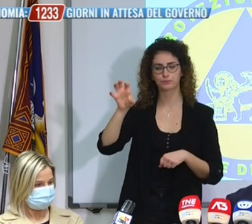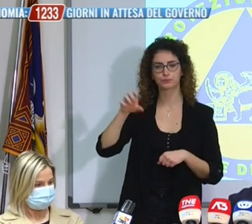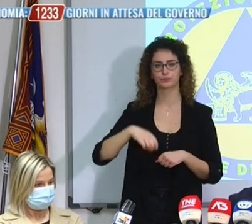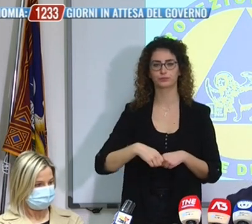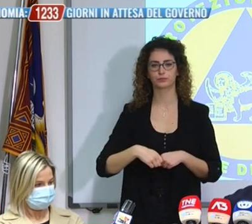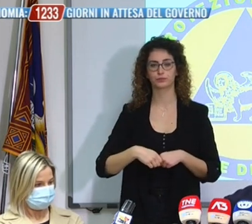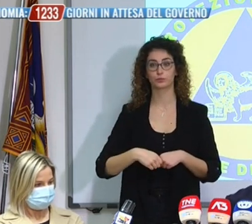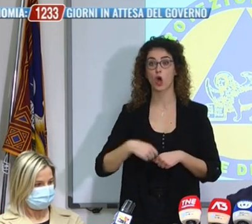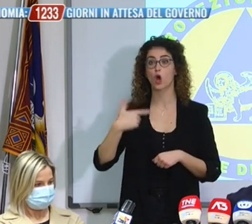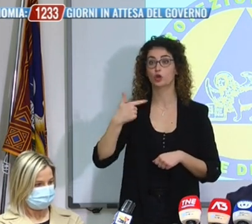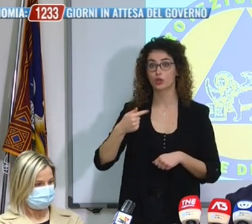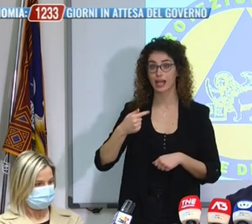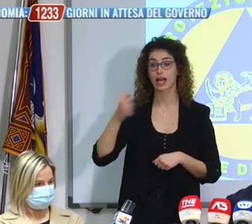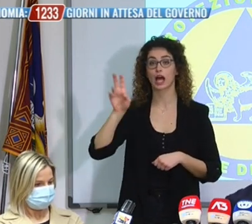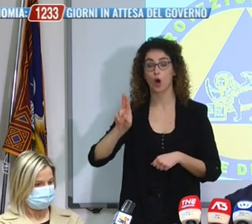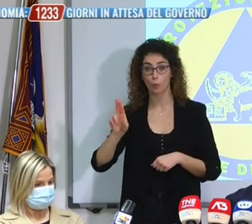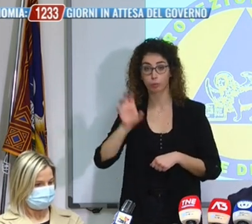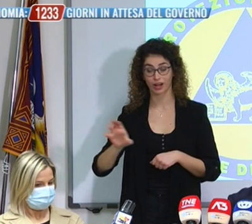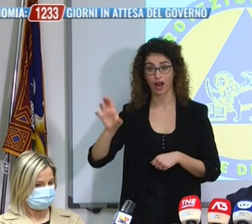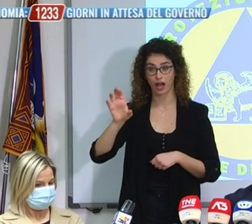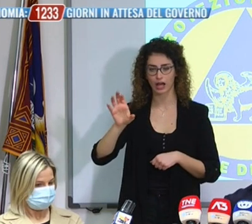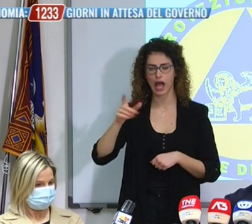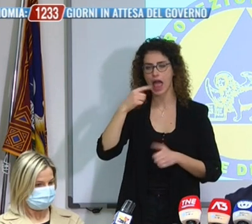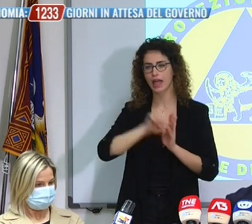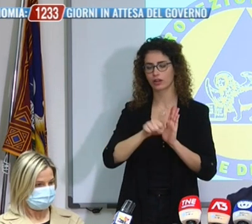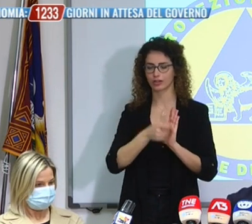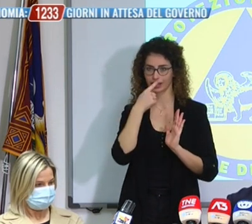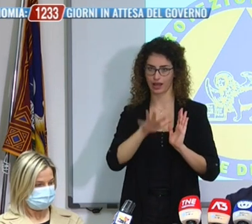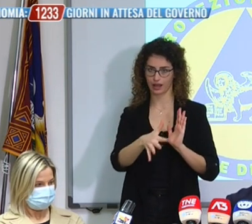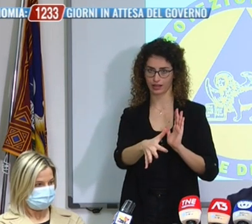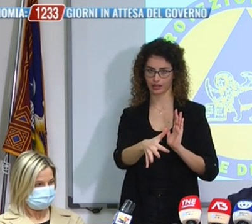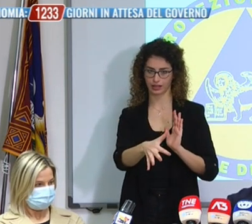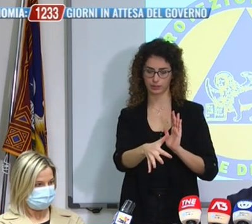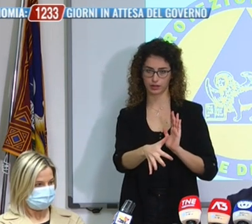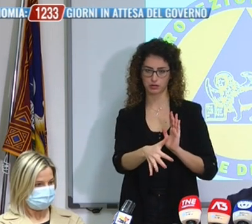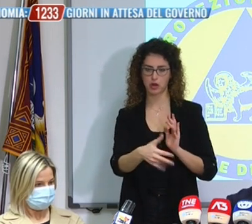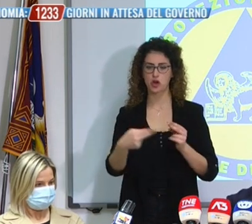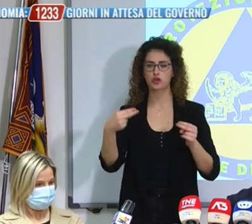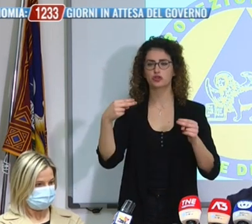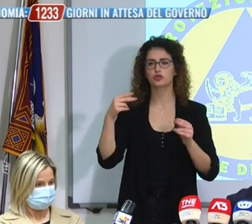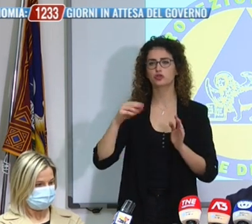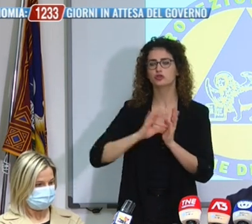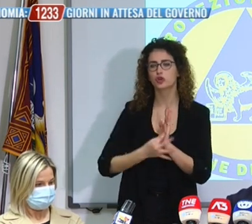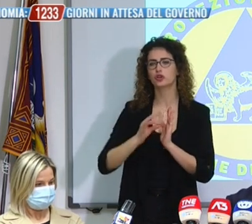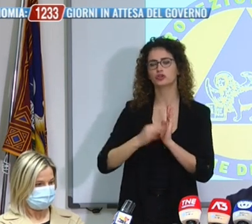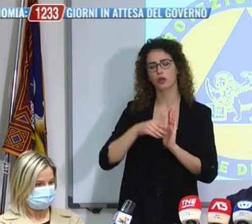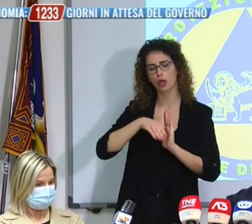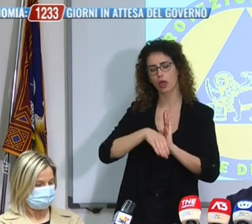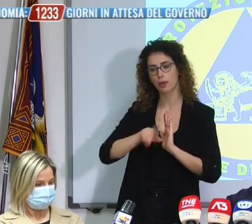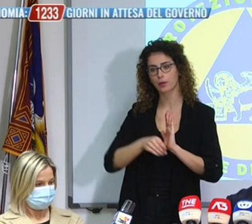la Toscana, l'Umbria, è una storia simile. Giorni e giorni di calo e poi la